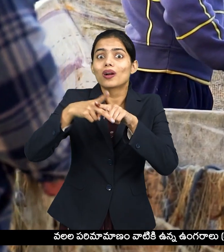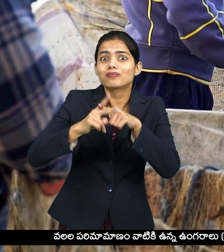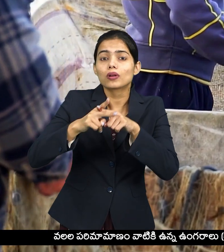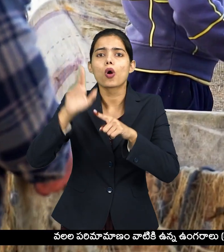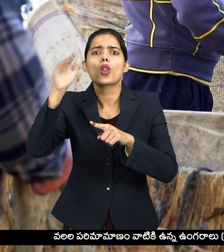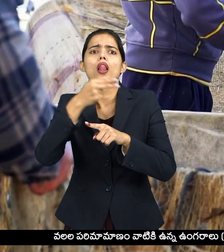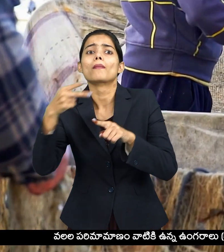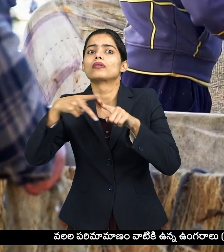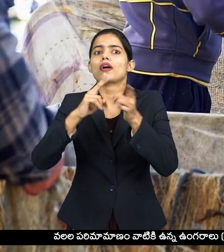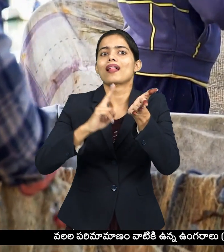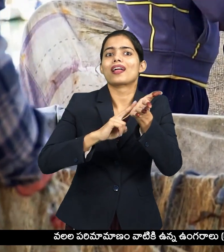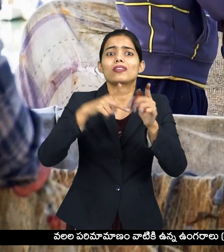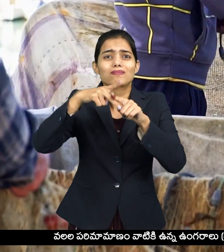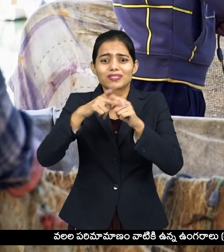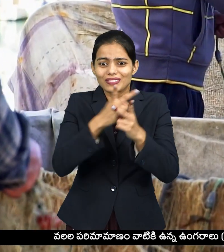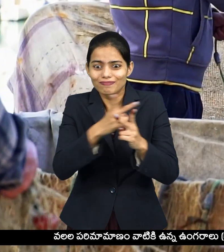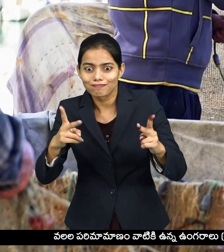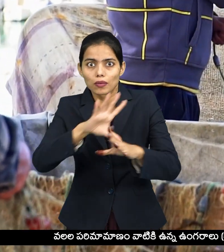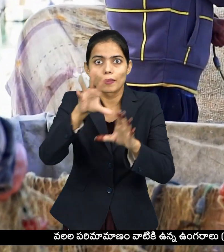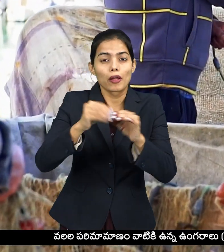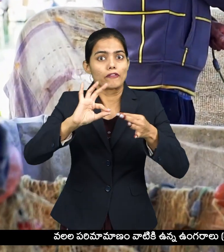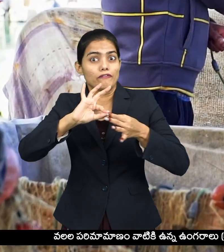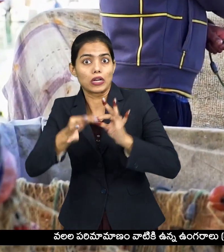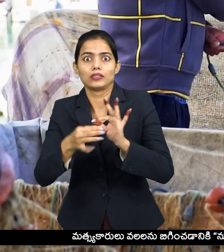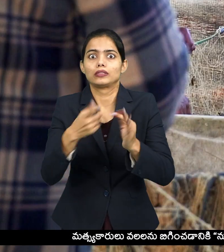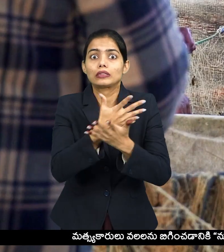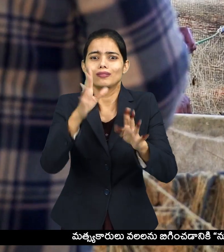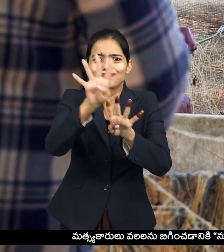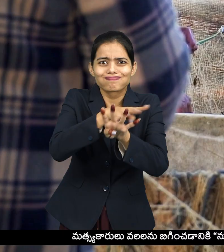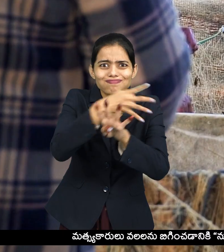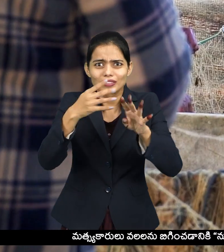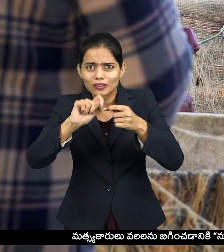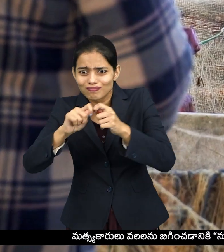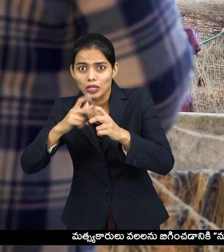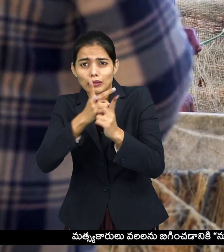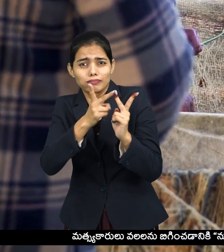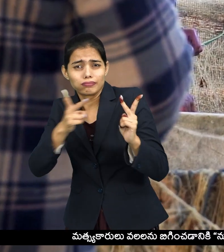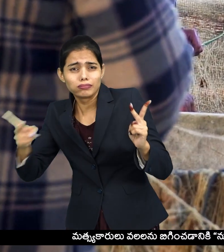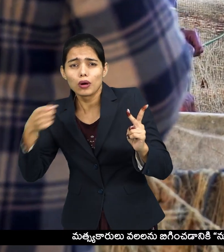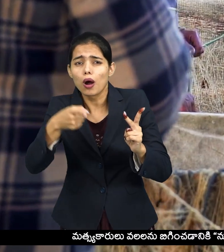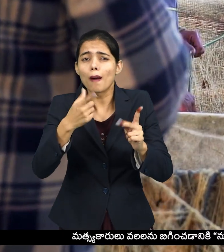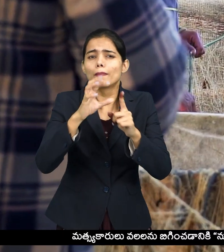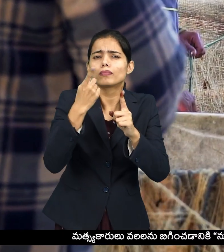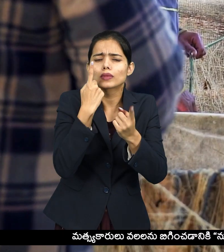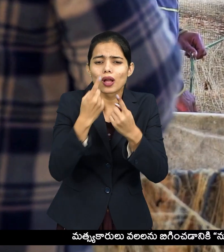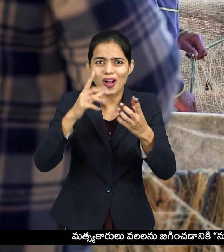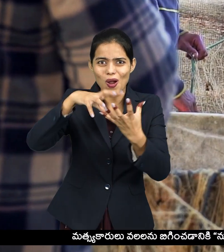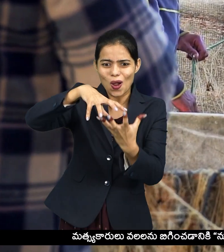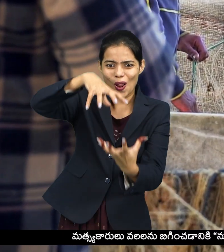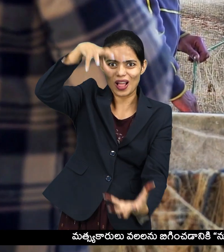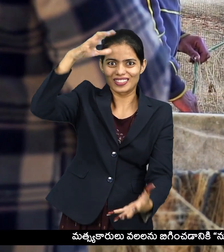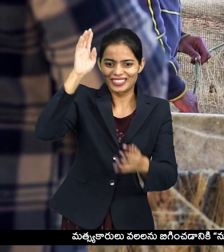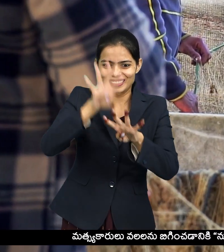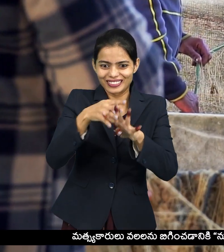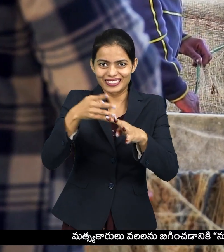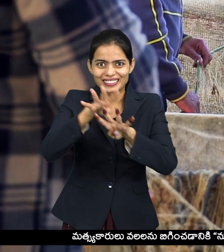ఉన్న ఉంగరాలు మరియు పొరల ద్వారా నిర్ణయించబడుతుంది. మత్స్యకారులు వలలను బిగించటానికి నూలు